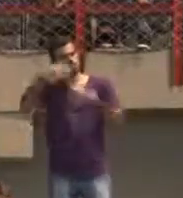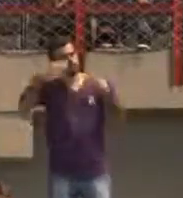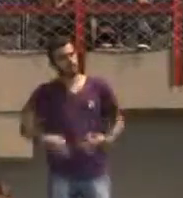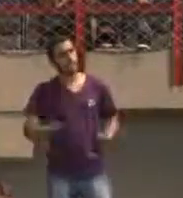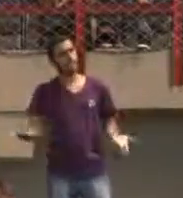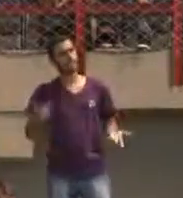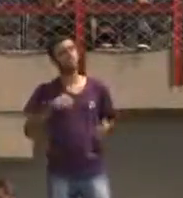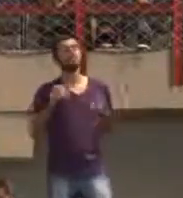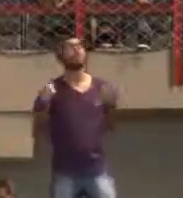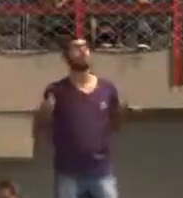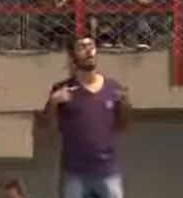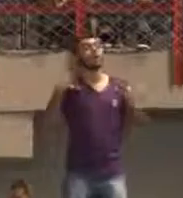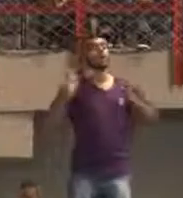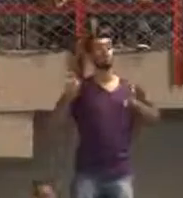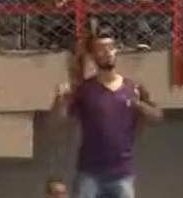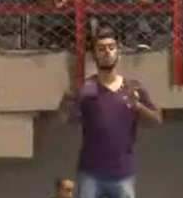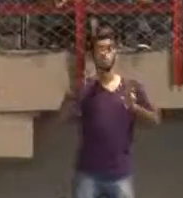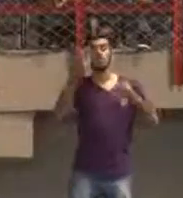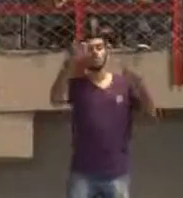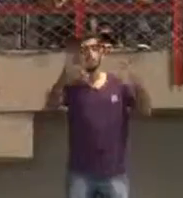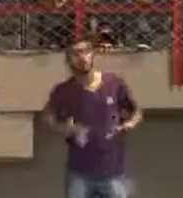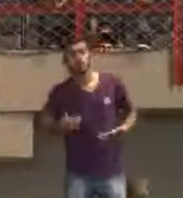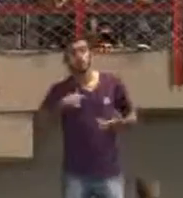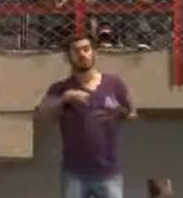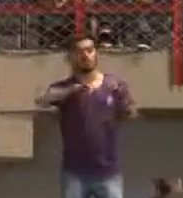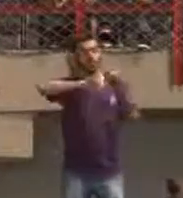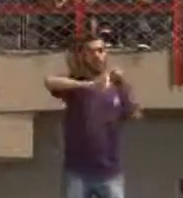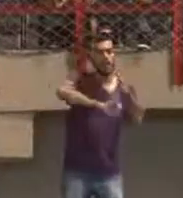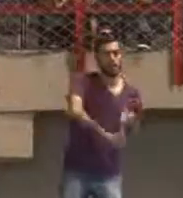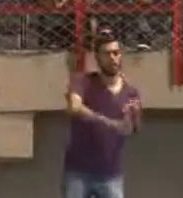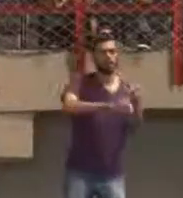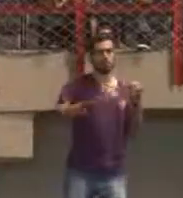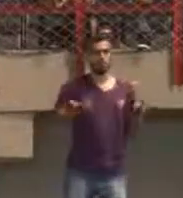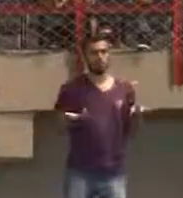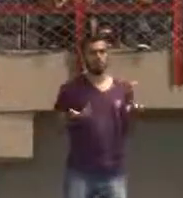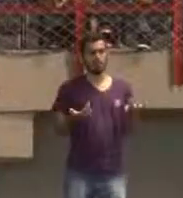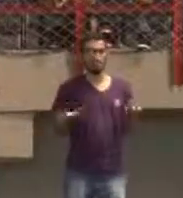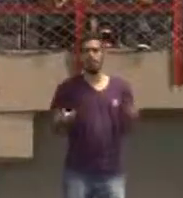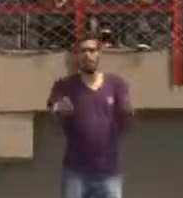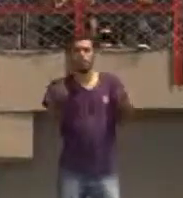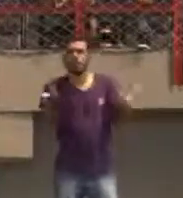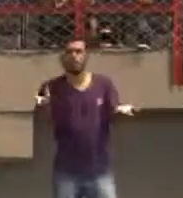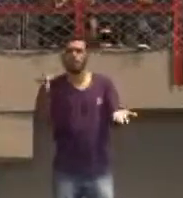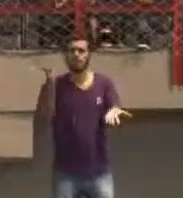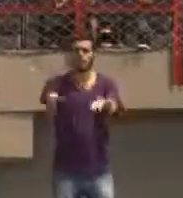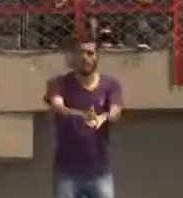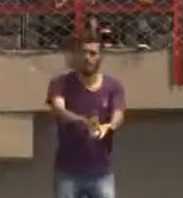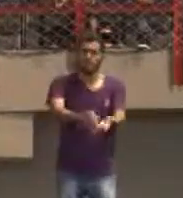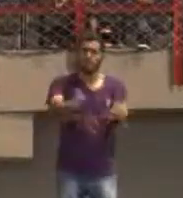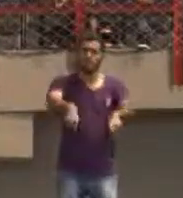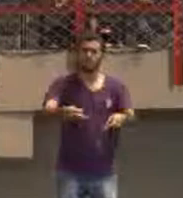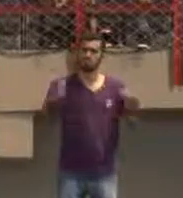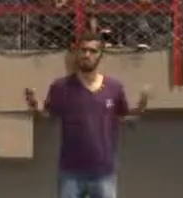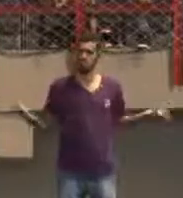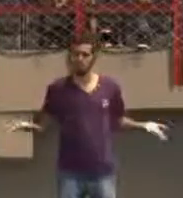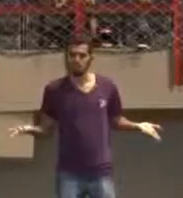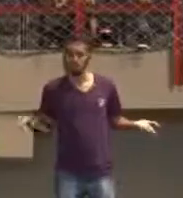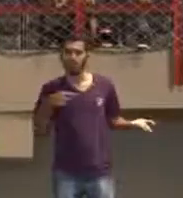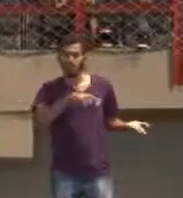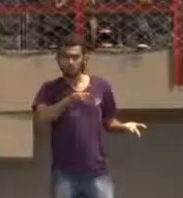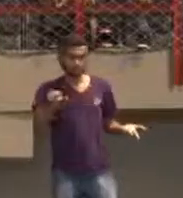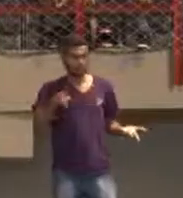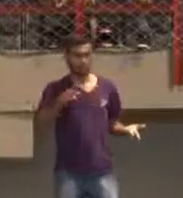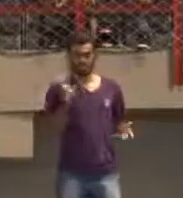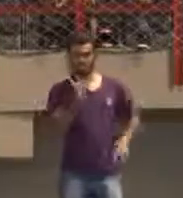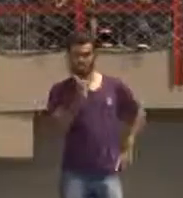mais falou? Sobre chifre, sobre adultério. Para que coisa mais real? Você não vê, mas a